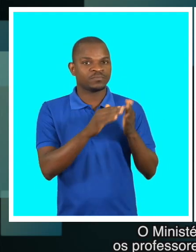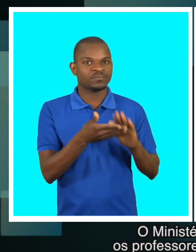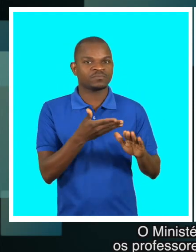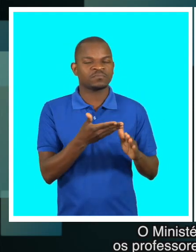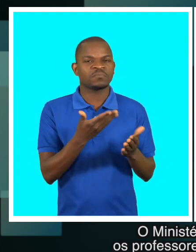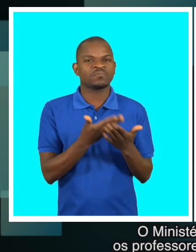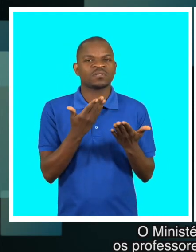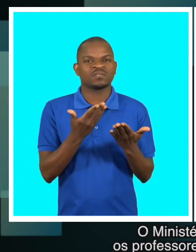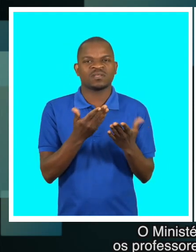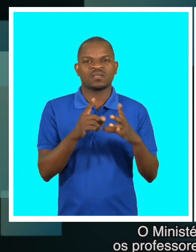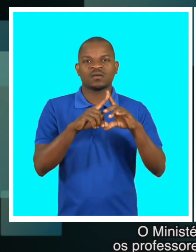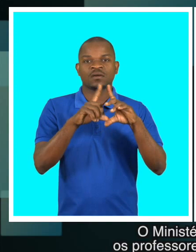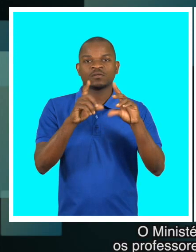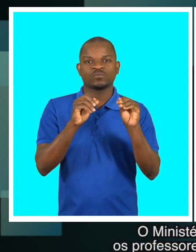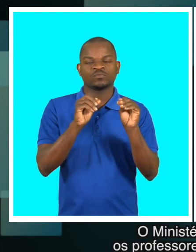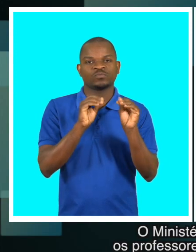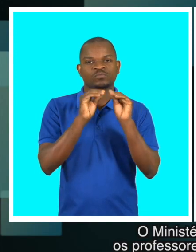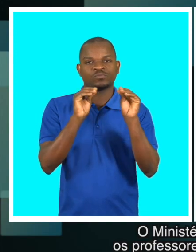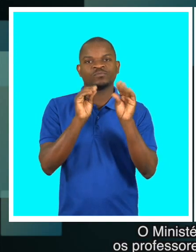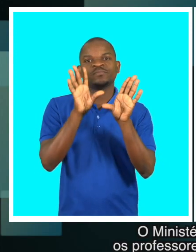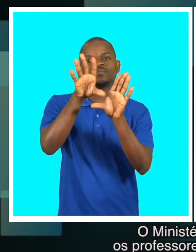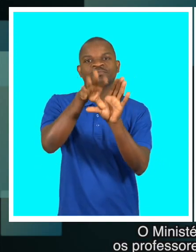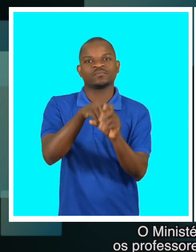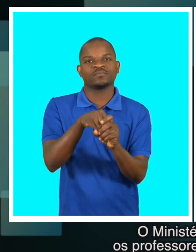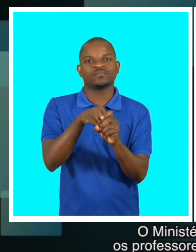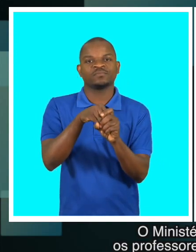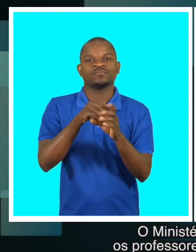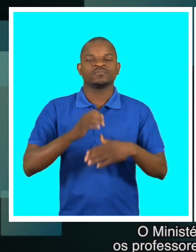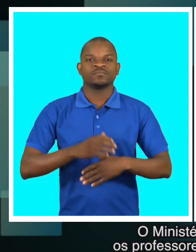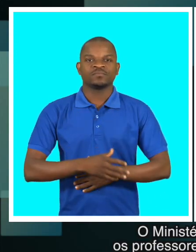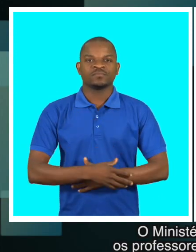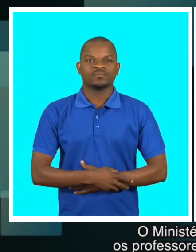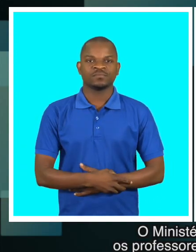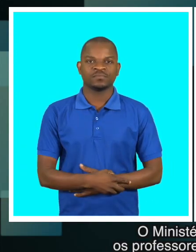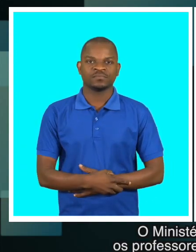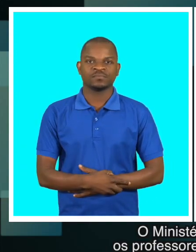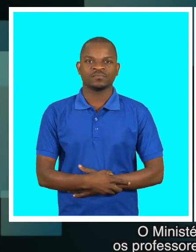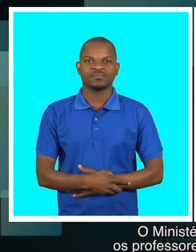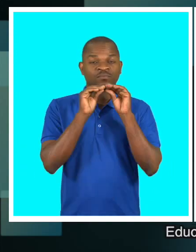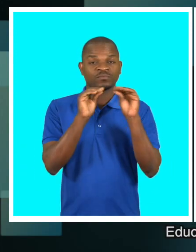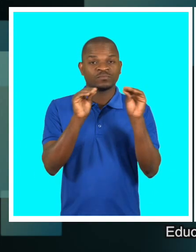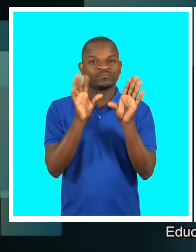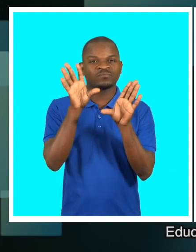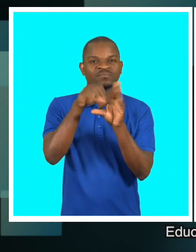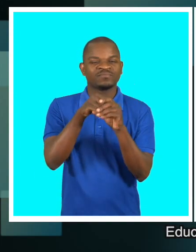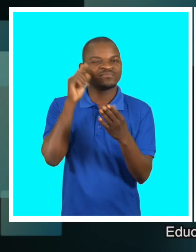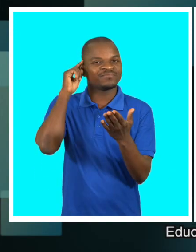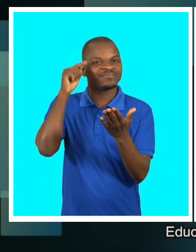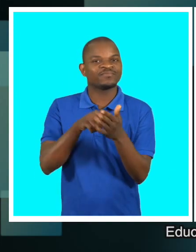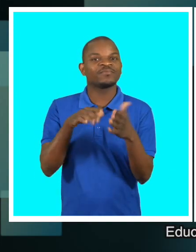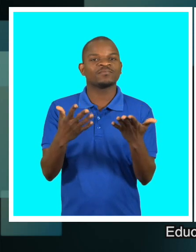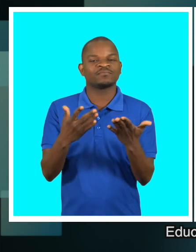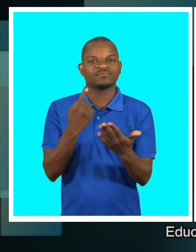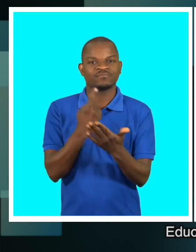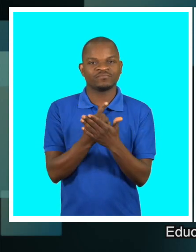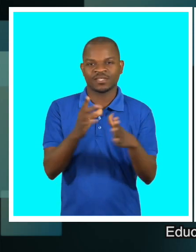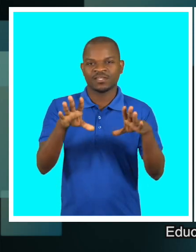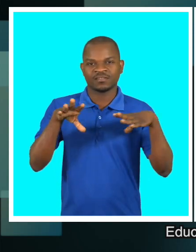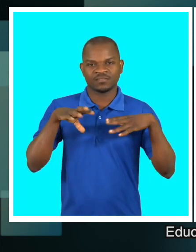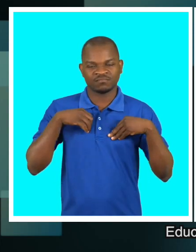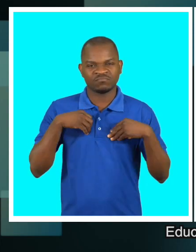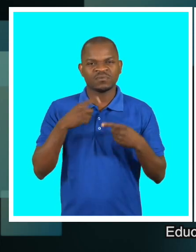aos professores em matéria de educação inclusiva. Educação inclusiva nada mais é